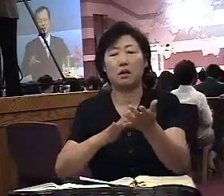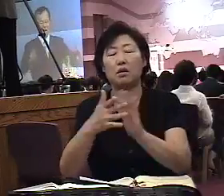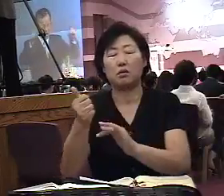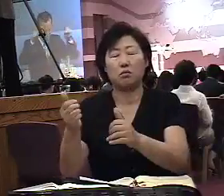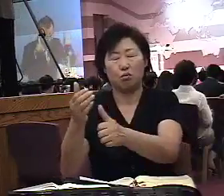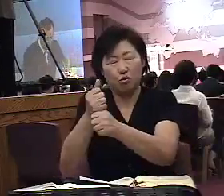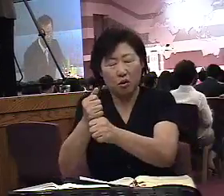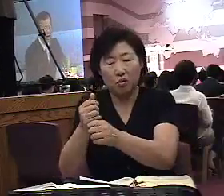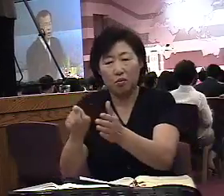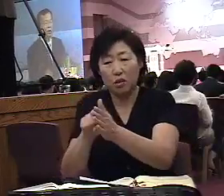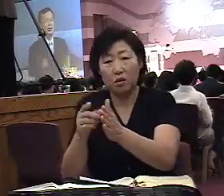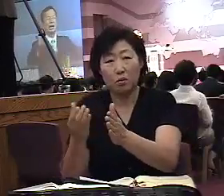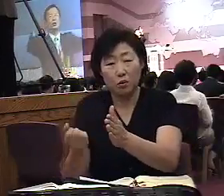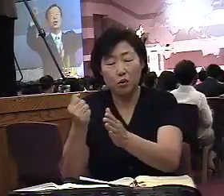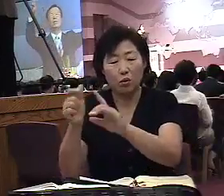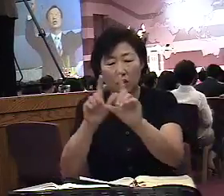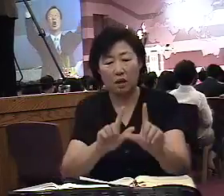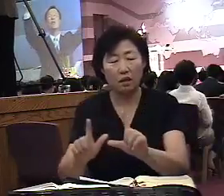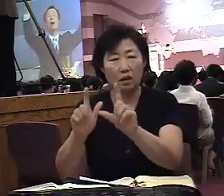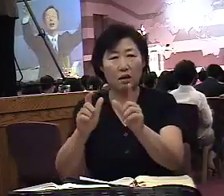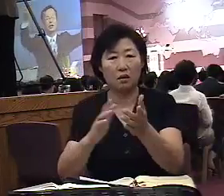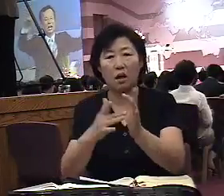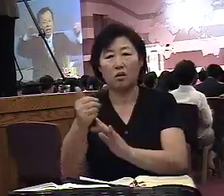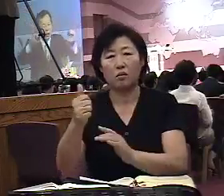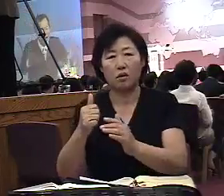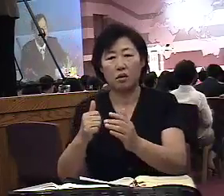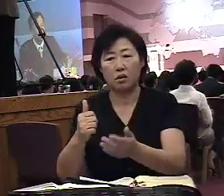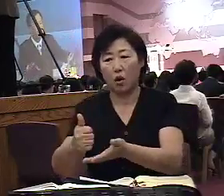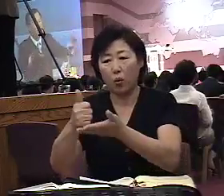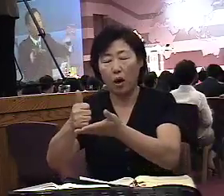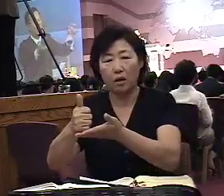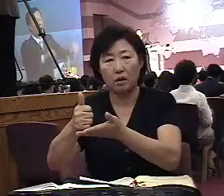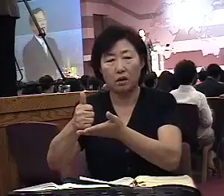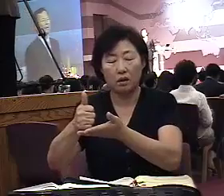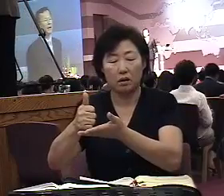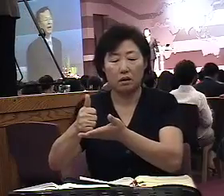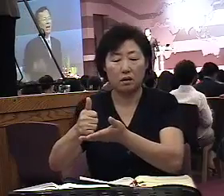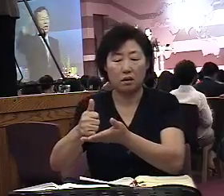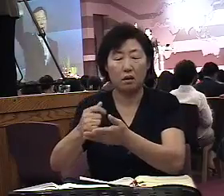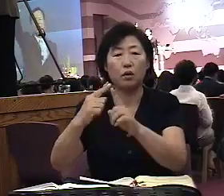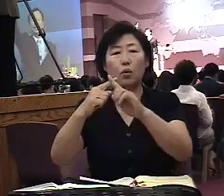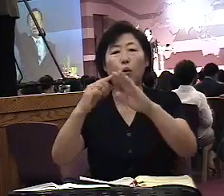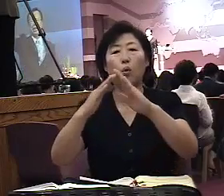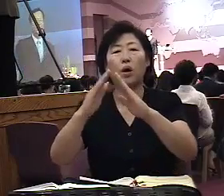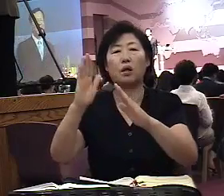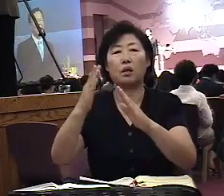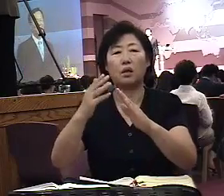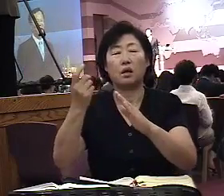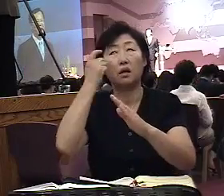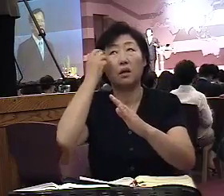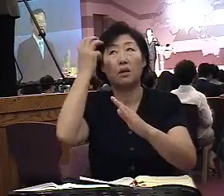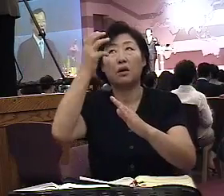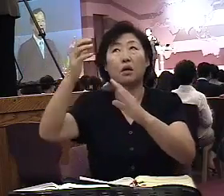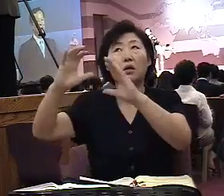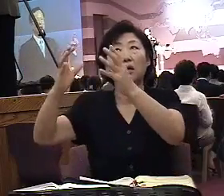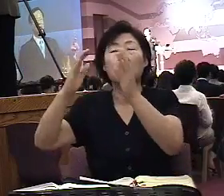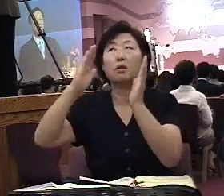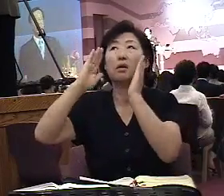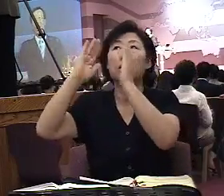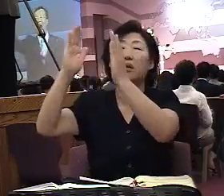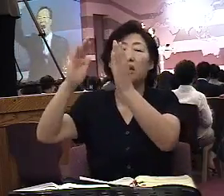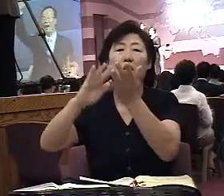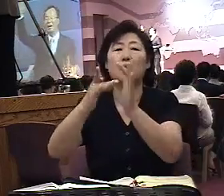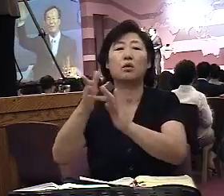살 것이다, 믿음을 가지고 예수님을 경배하는 그러한 모습의 교회가 될 때에 영의 세계를 향해서도